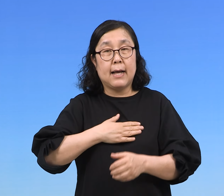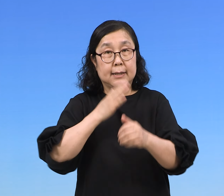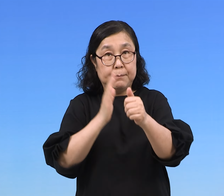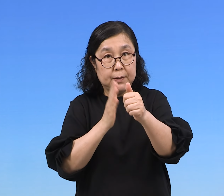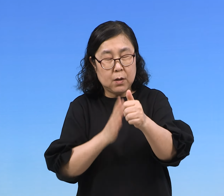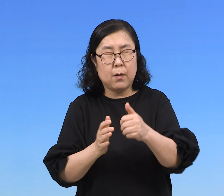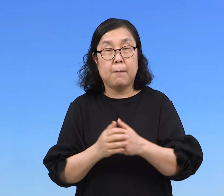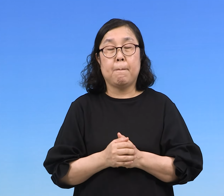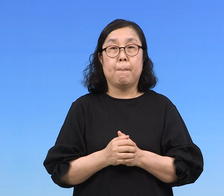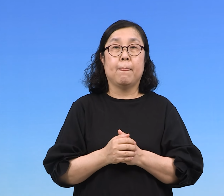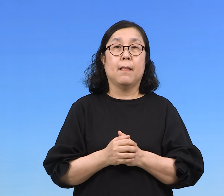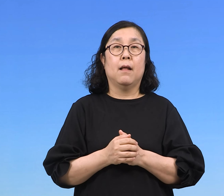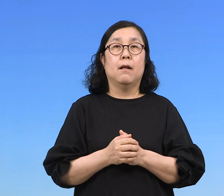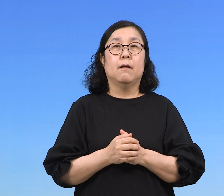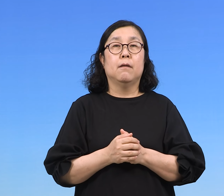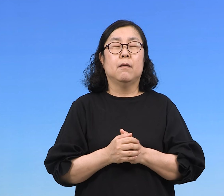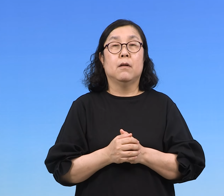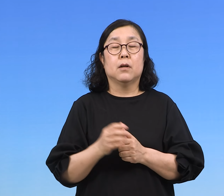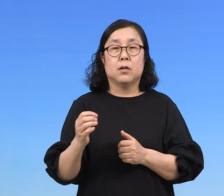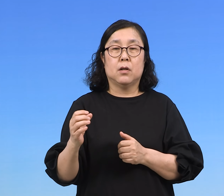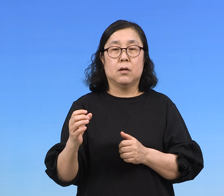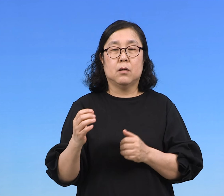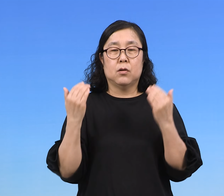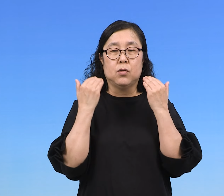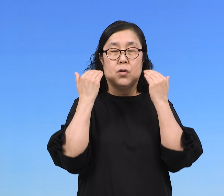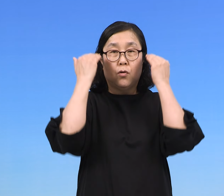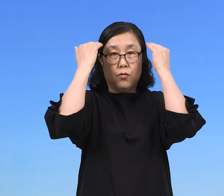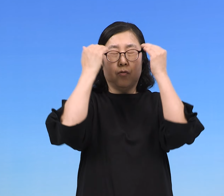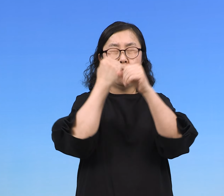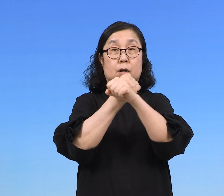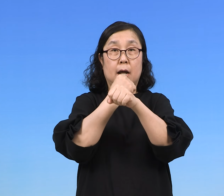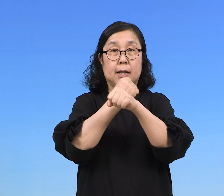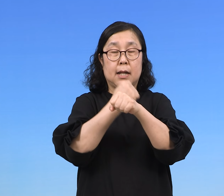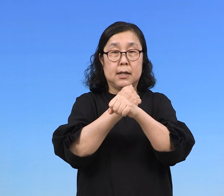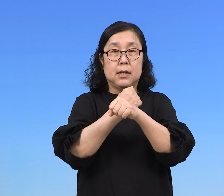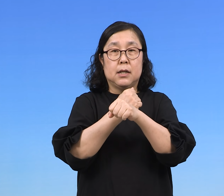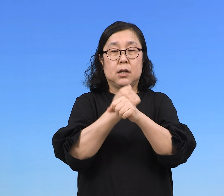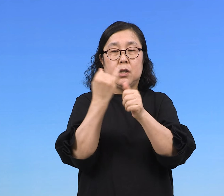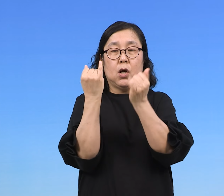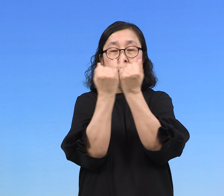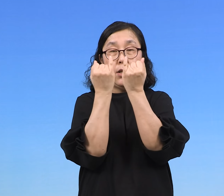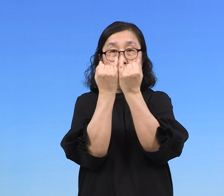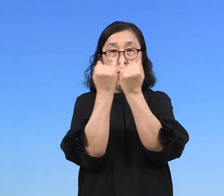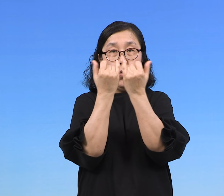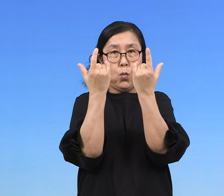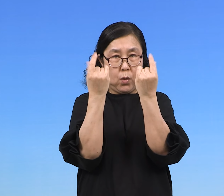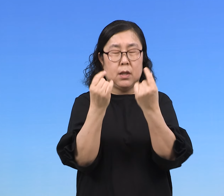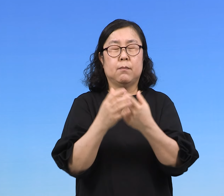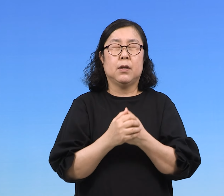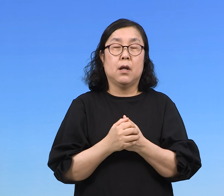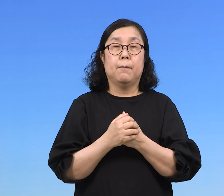이건 오늘 보면 바로 앞에 나오는 그 성숙하다고 하는 여인들도 사실은 마찬가지예요.